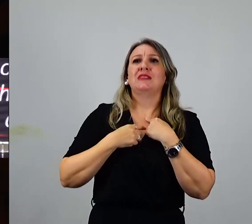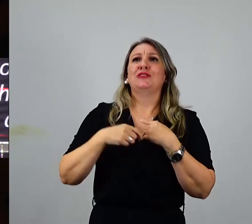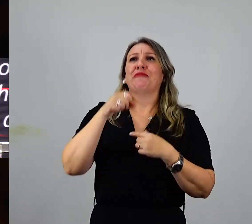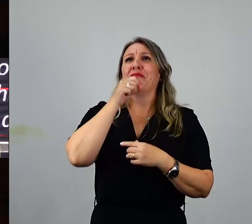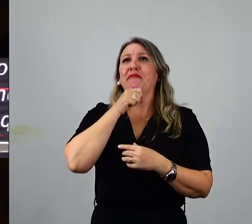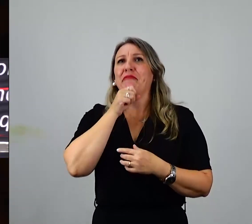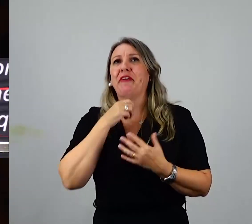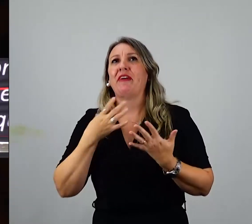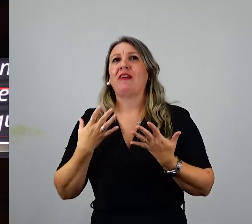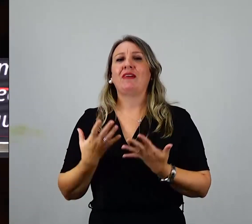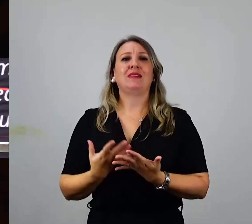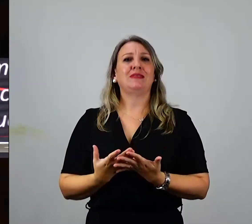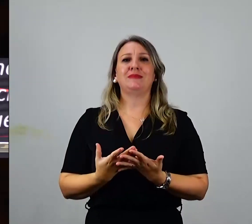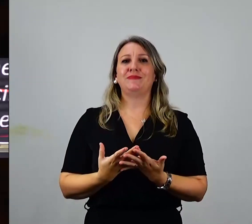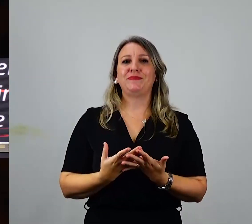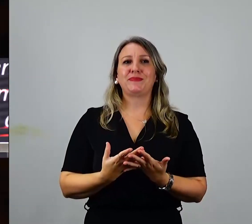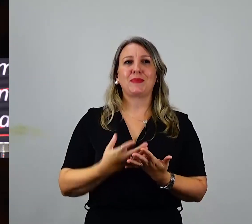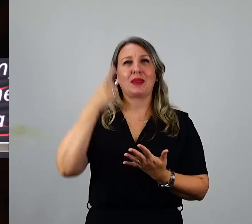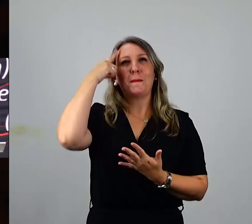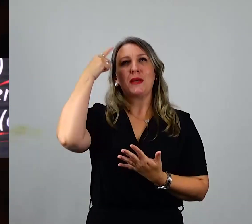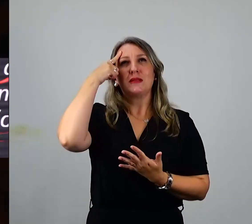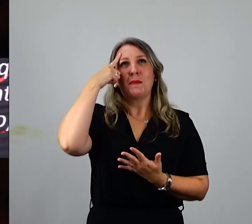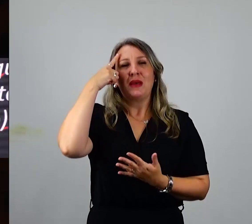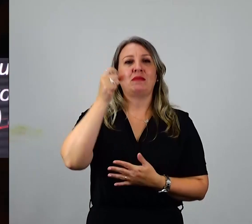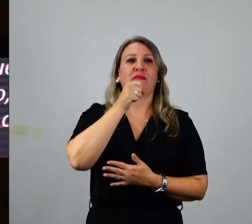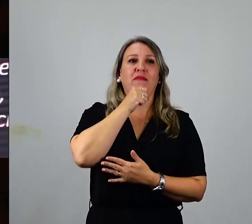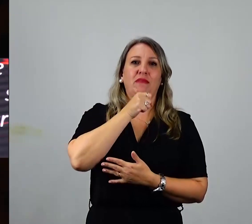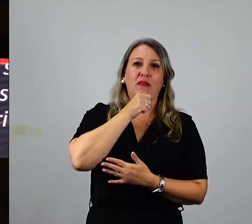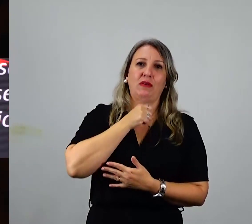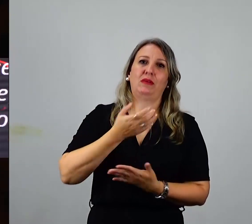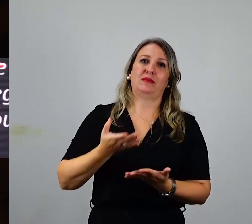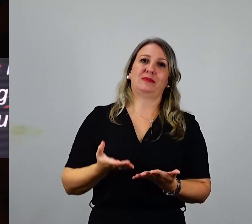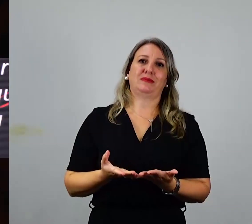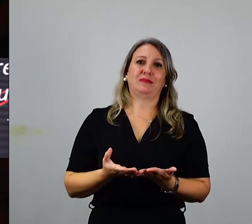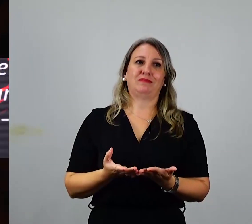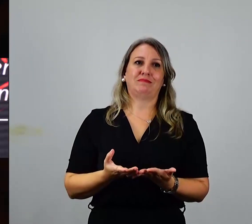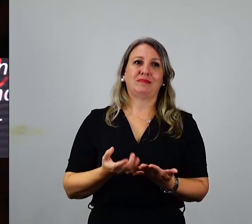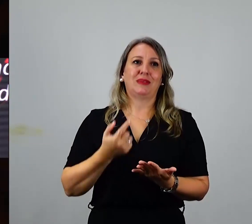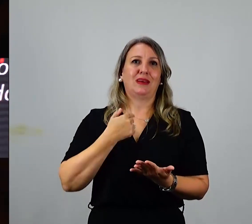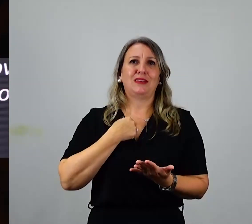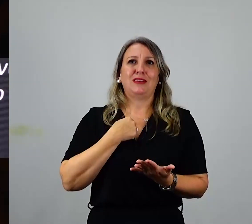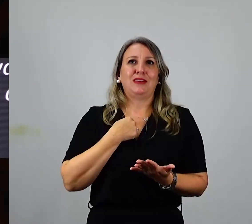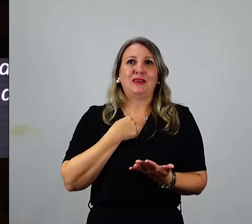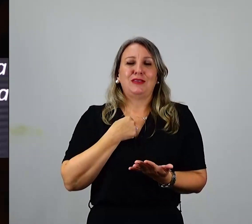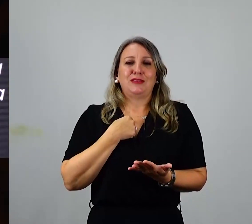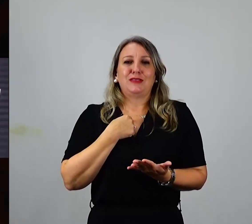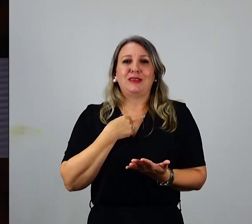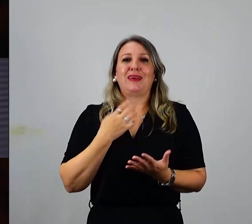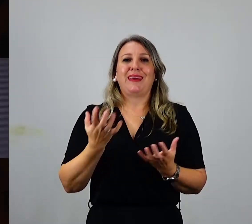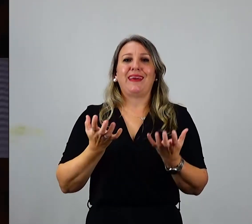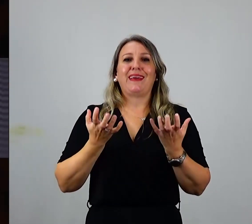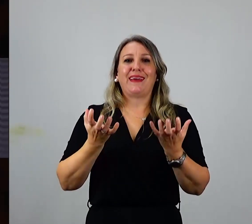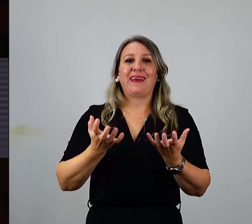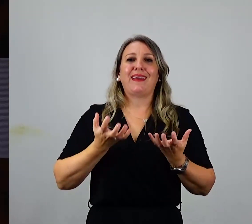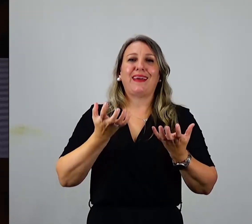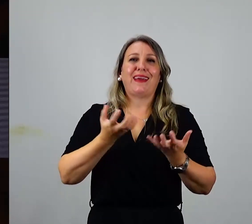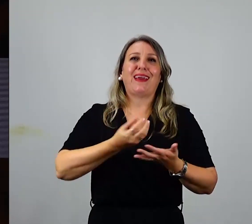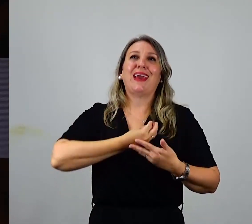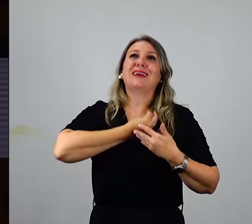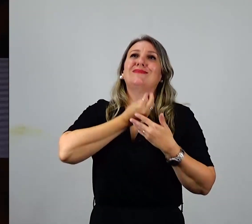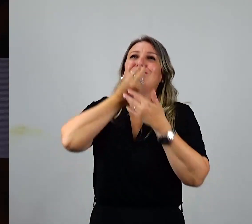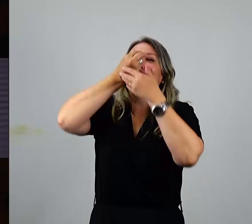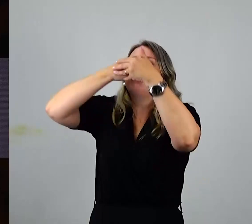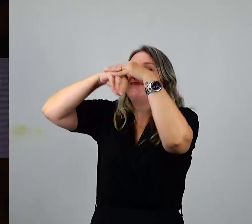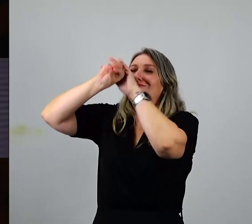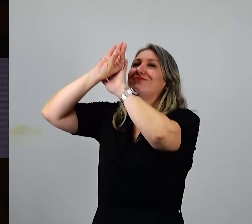buscas. A gente vem a uma conferência, a gente se consagra ao Senhor, a gente quer se livrar de certas